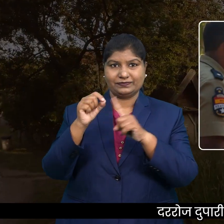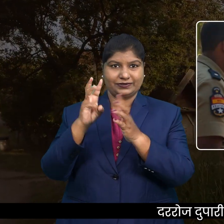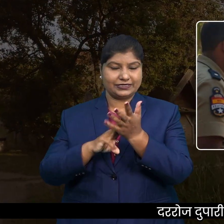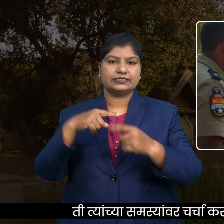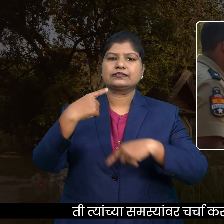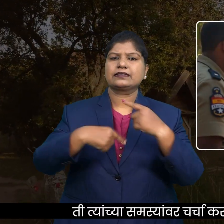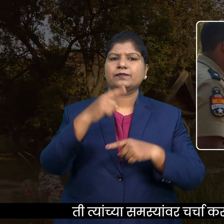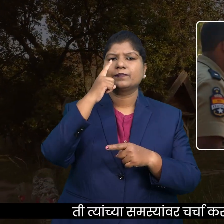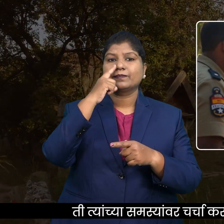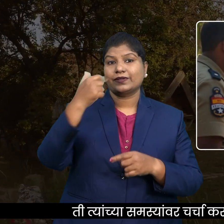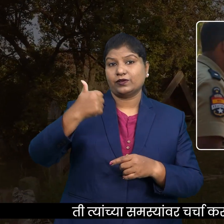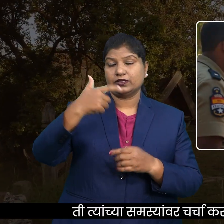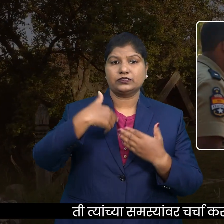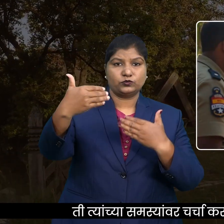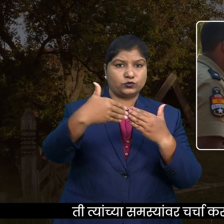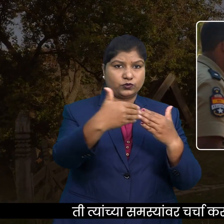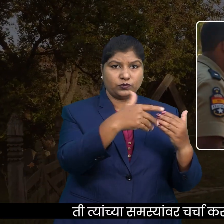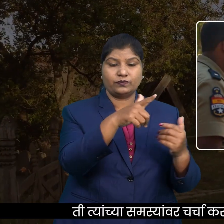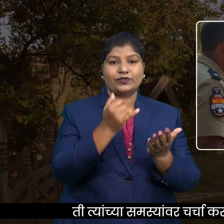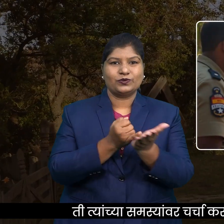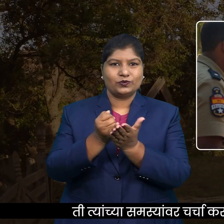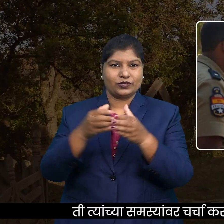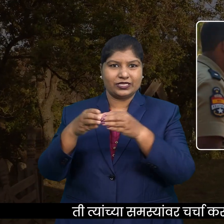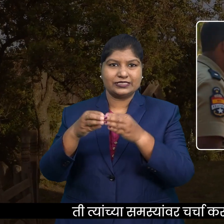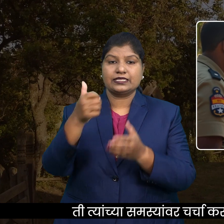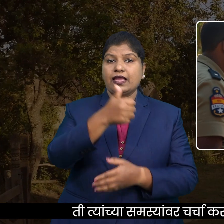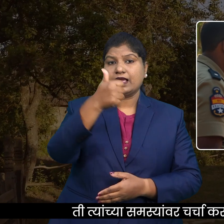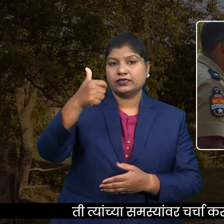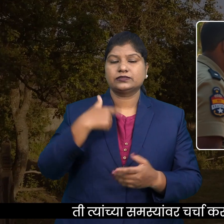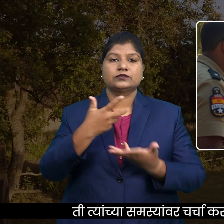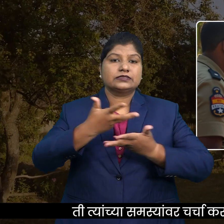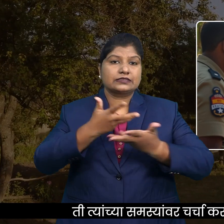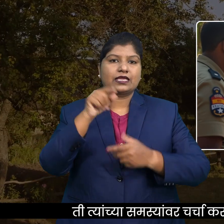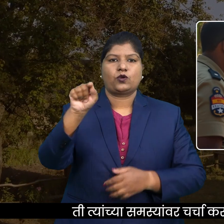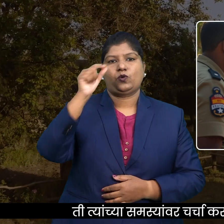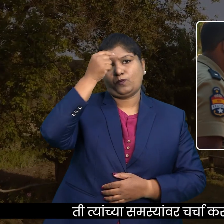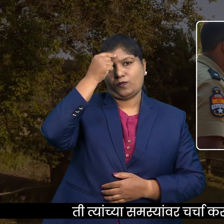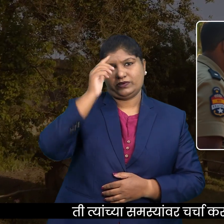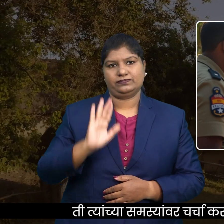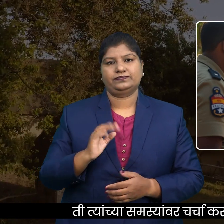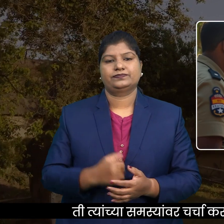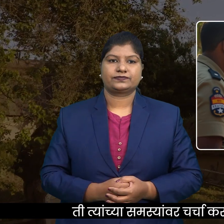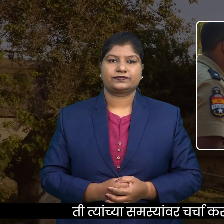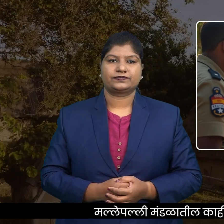4:30 पर्यंत ती त्यांच्या समस्यावर चर्चा करण्यासाठी गावाचे